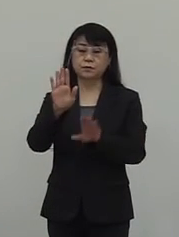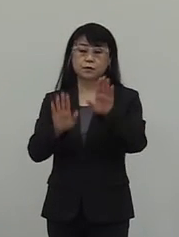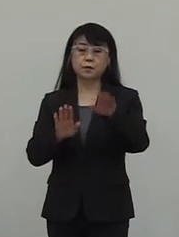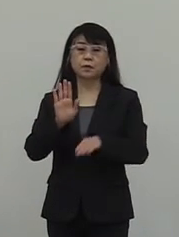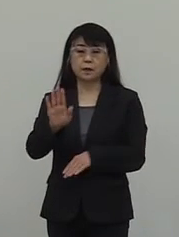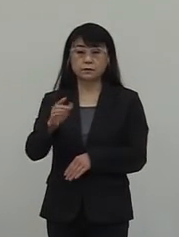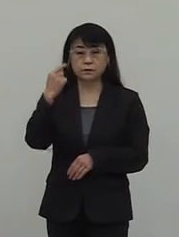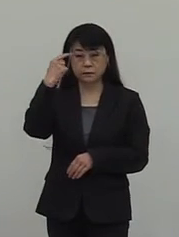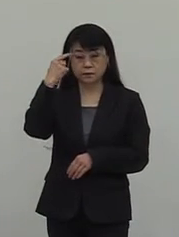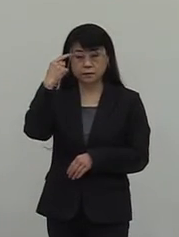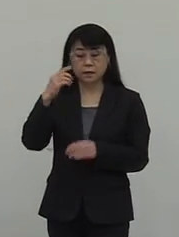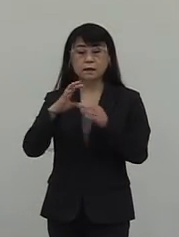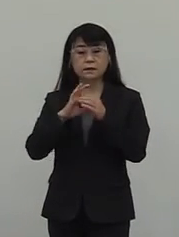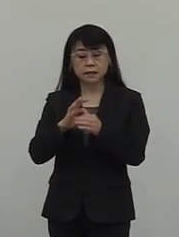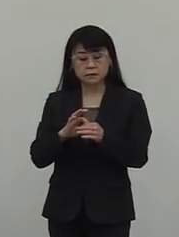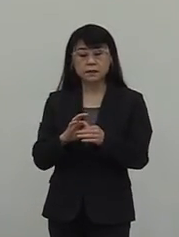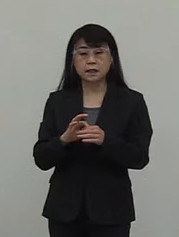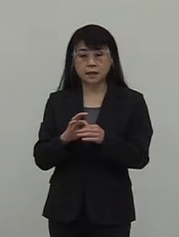その、